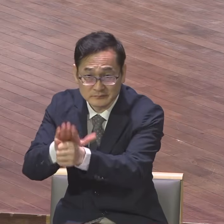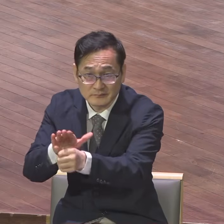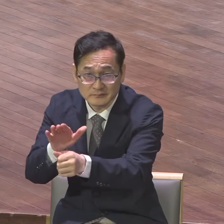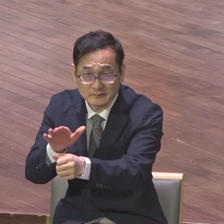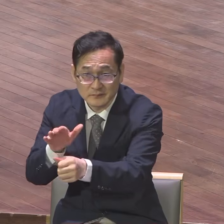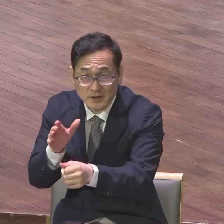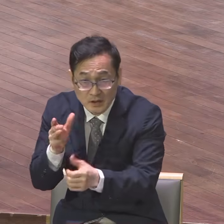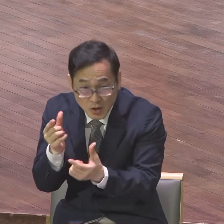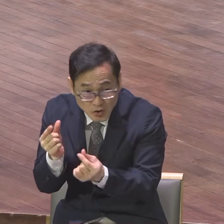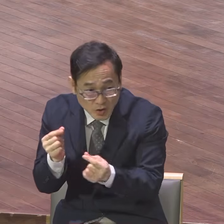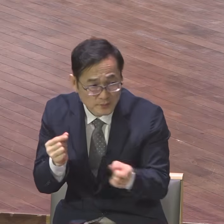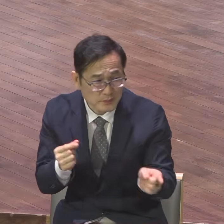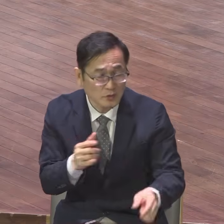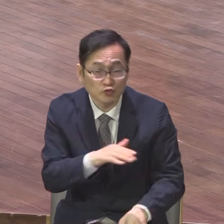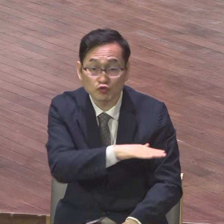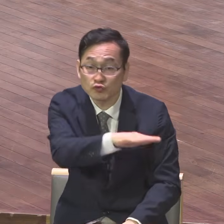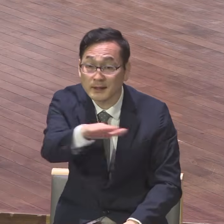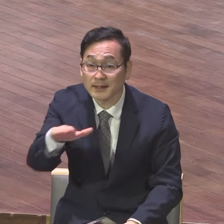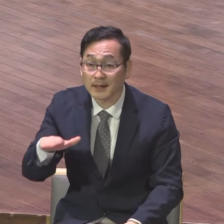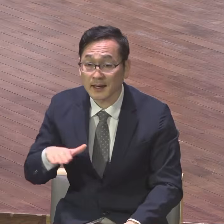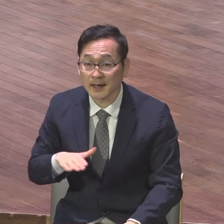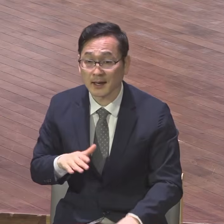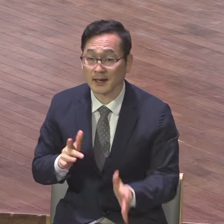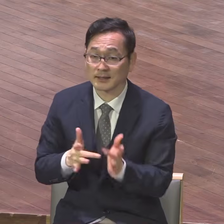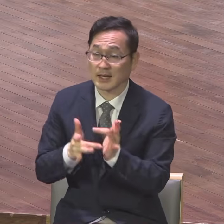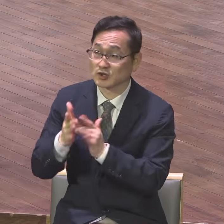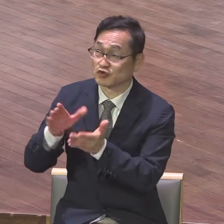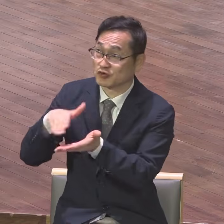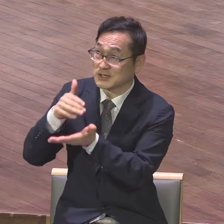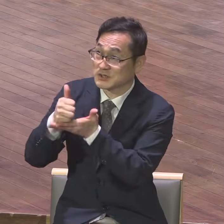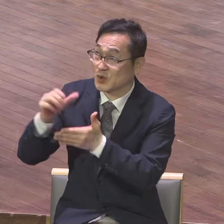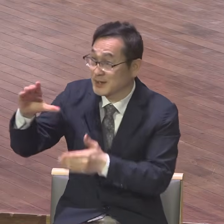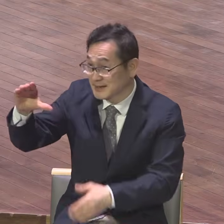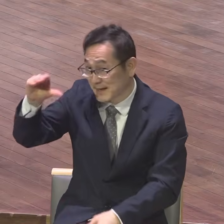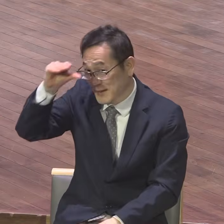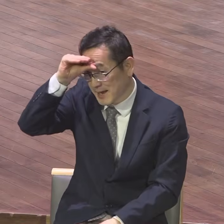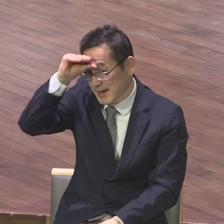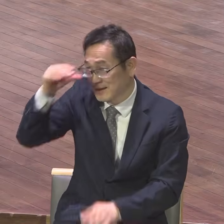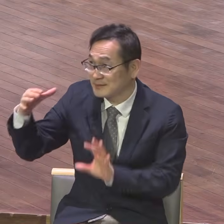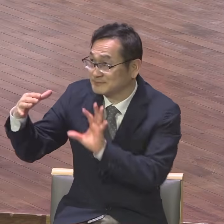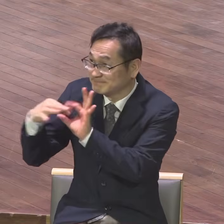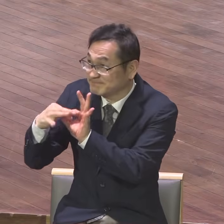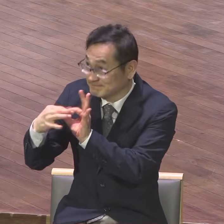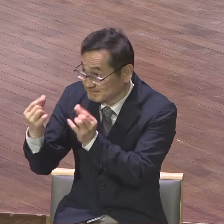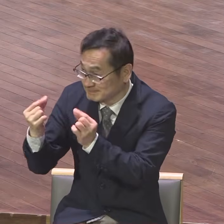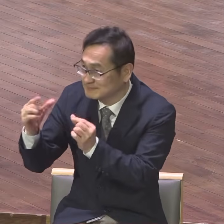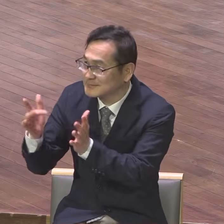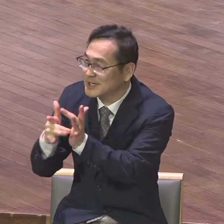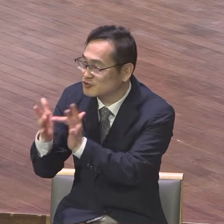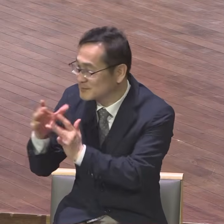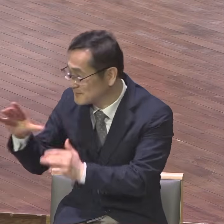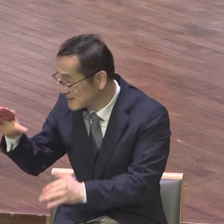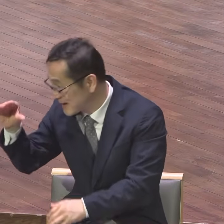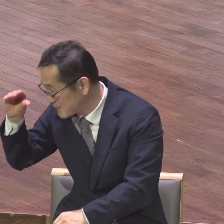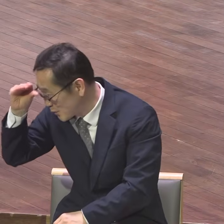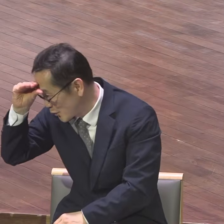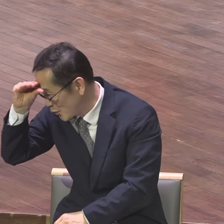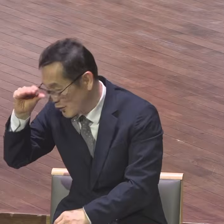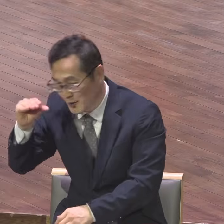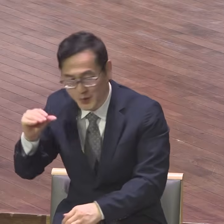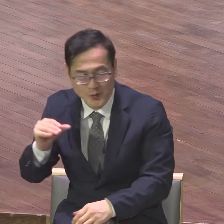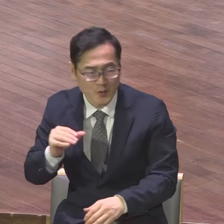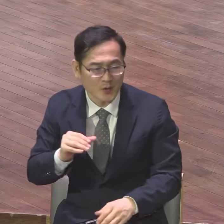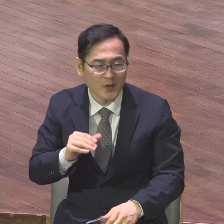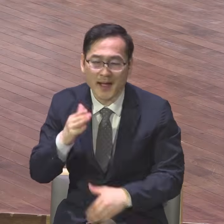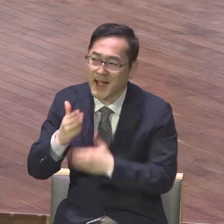순간에 자연스럽게 우리는 뭐요? 예수 그리스도를 닮아가는 삶을 삽니다. 하나님을 아버지라